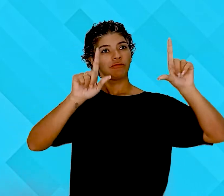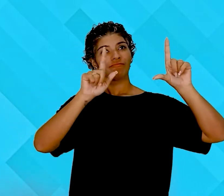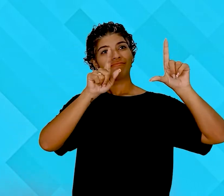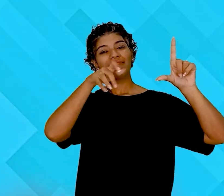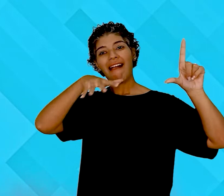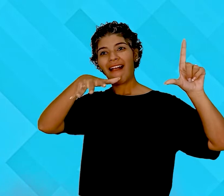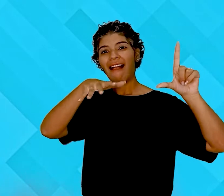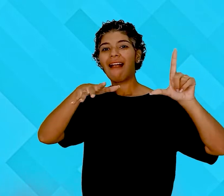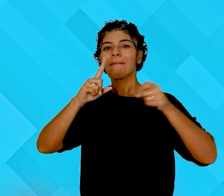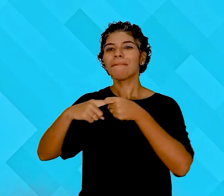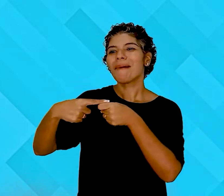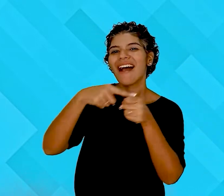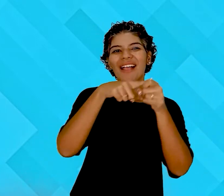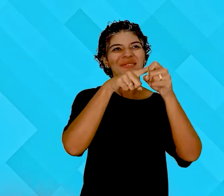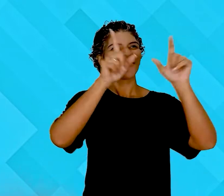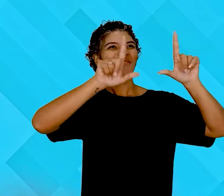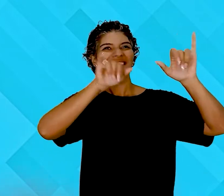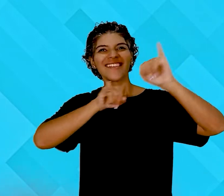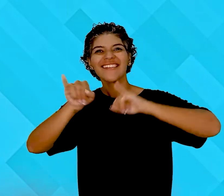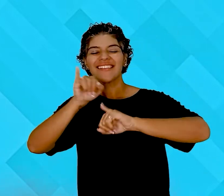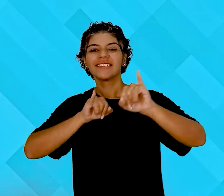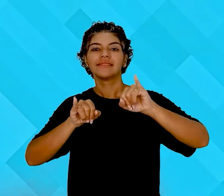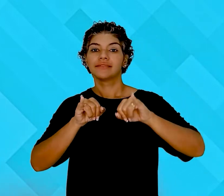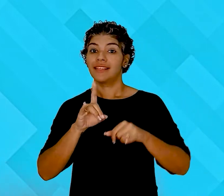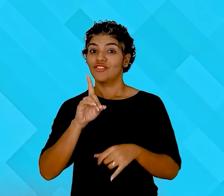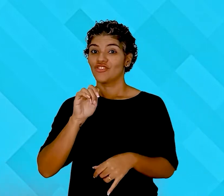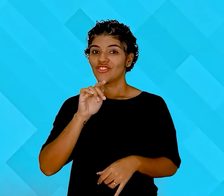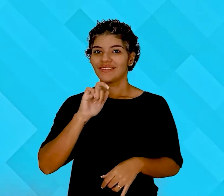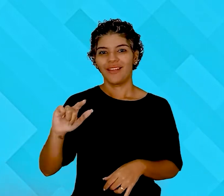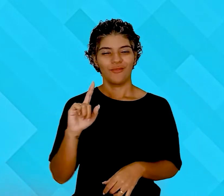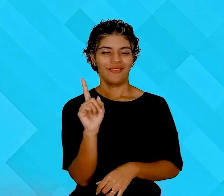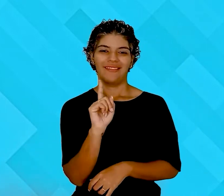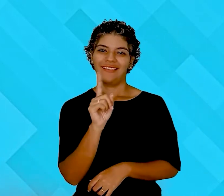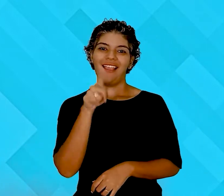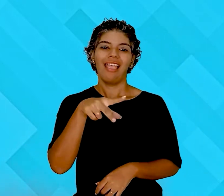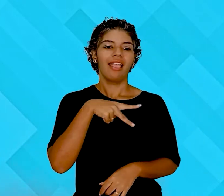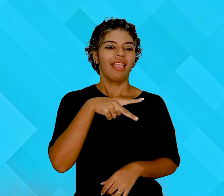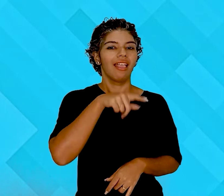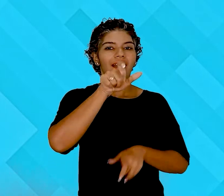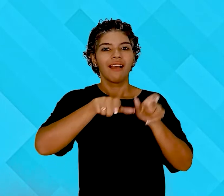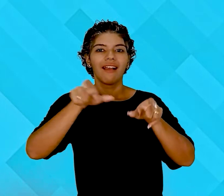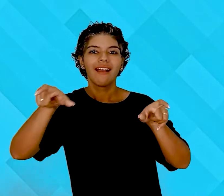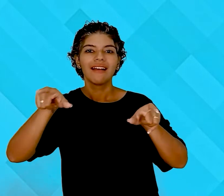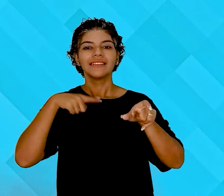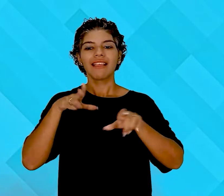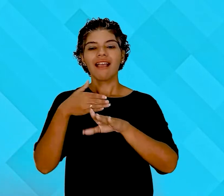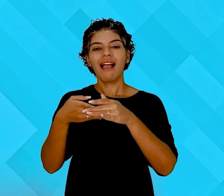lugar em que eu consigo ter informação plena sobre todos os hábitos daquela pessoa, sobre tudo que ela faz, deixa de fazer, sobre o que ela